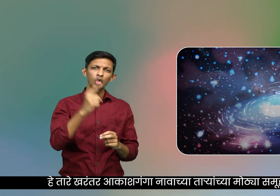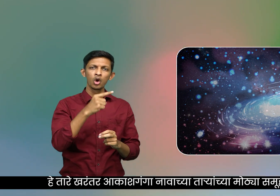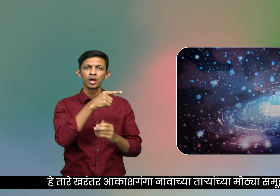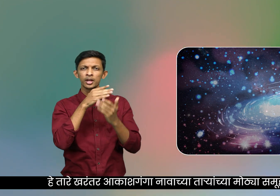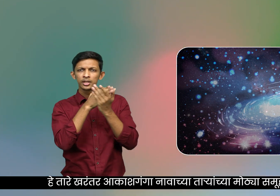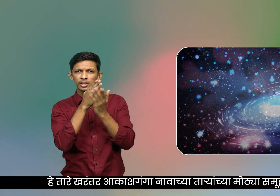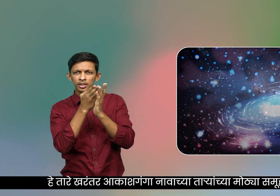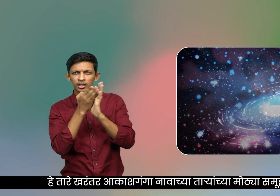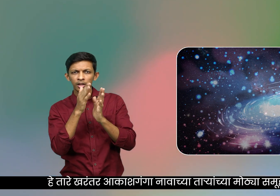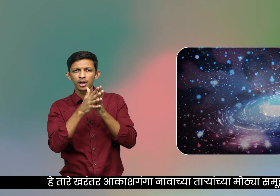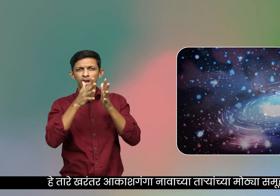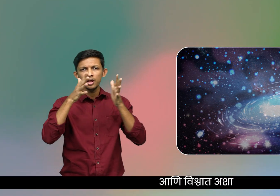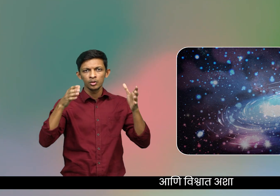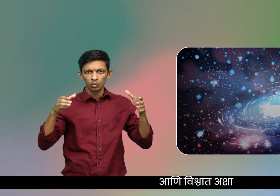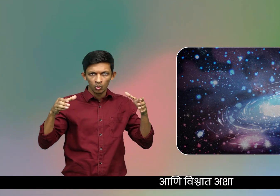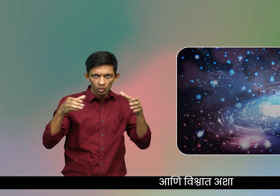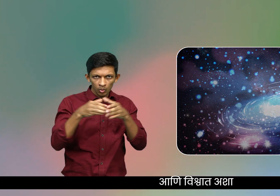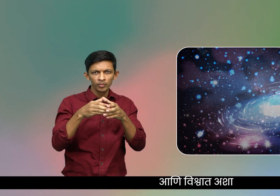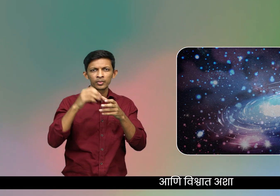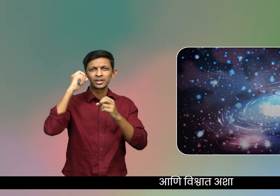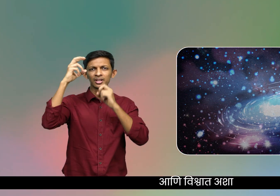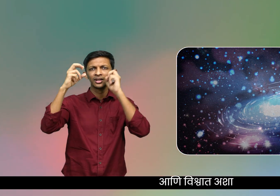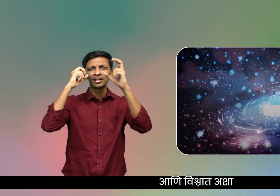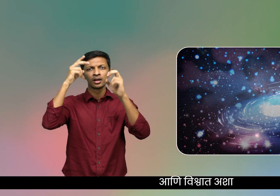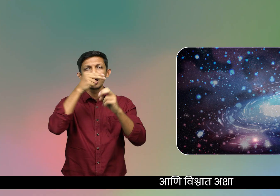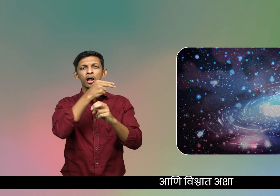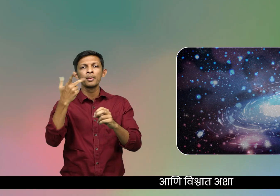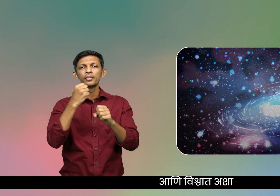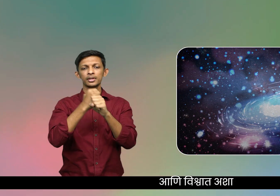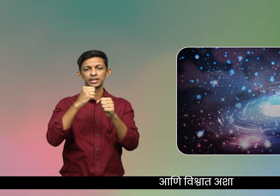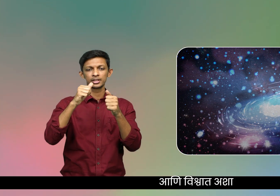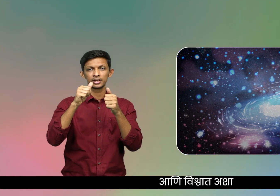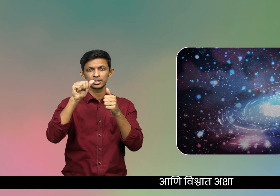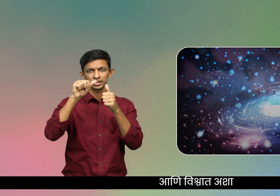भाग आहेत आणि विश्वात अशा